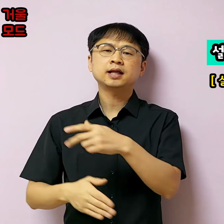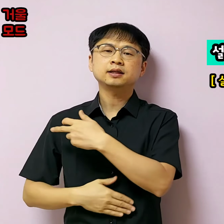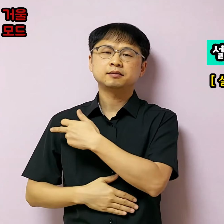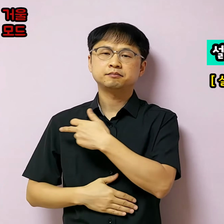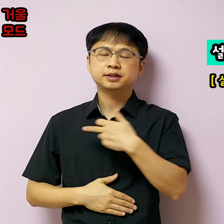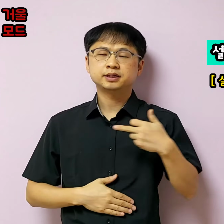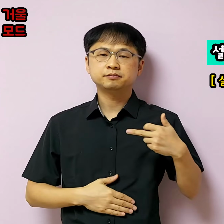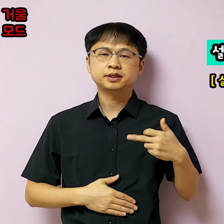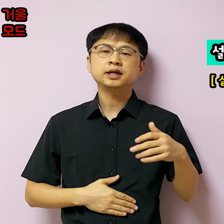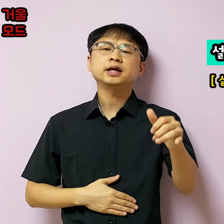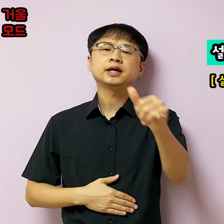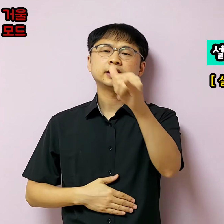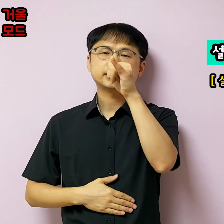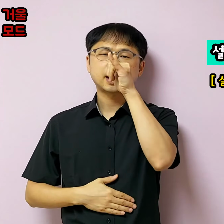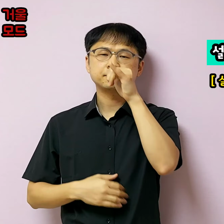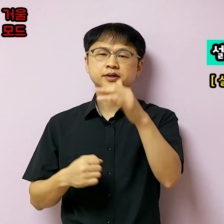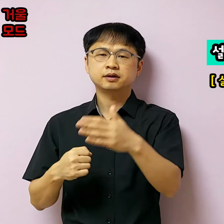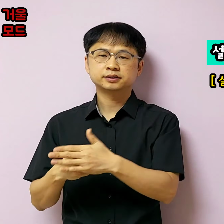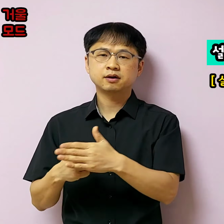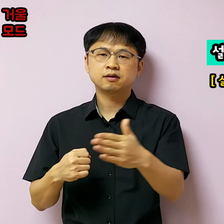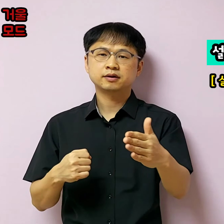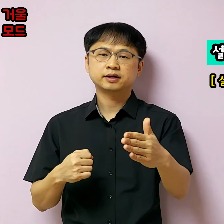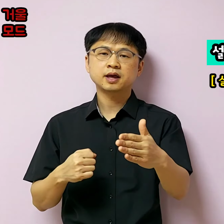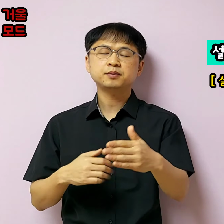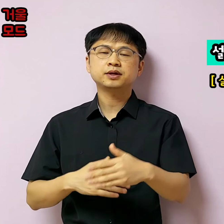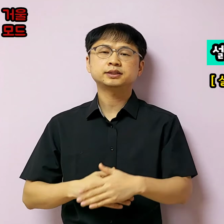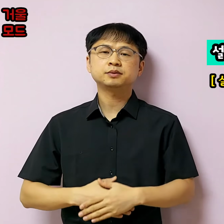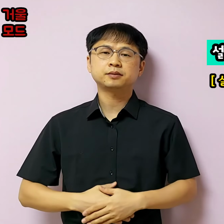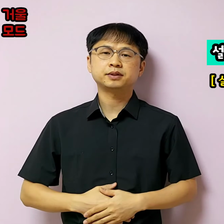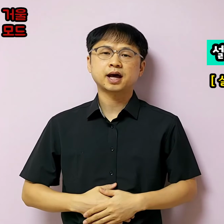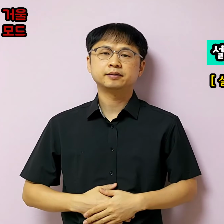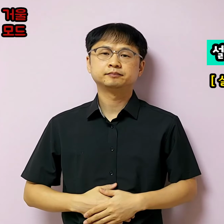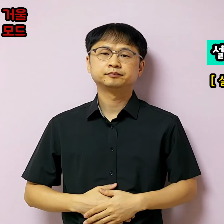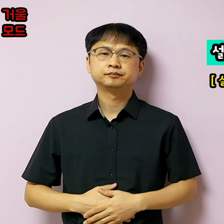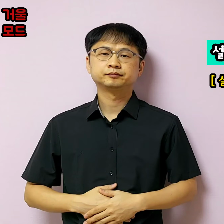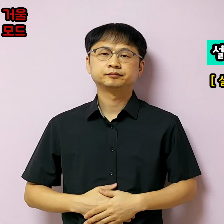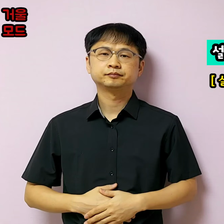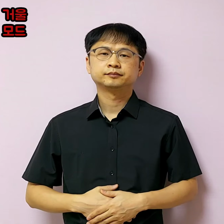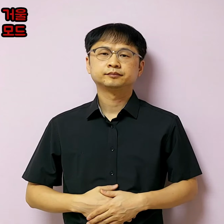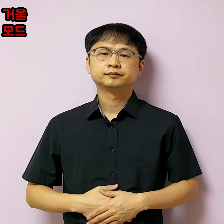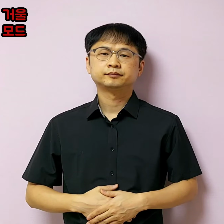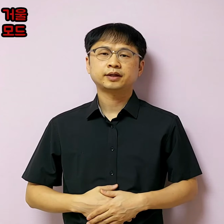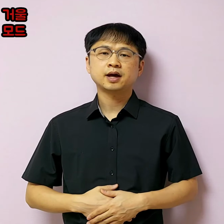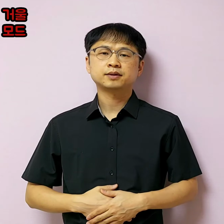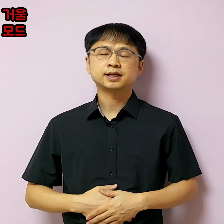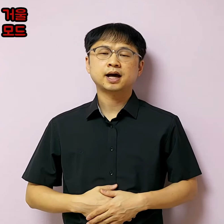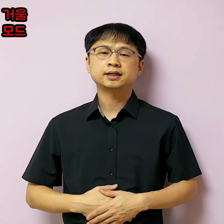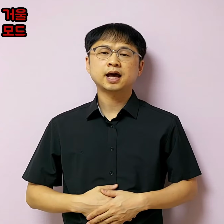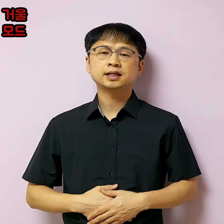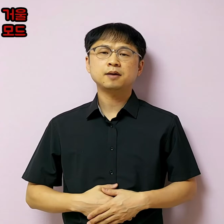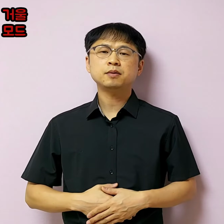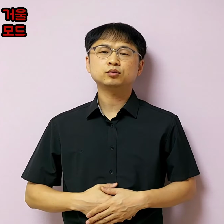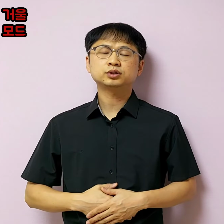커다란 믿음이 담겨서 이렇게 표현하시면 됩니다. 네, 다음 가사 난